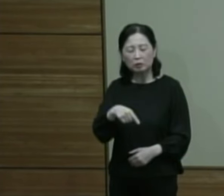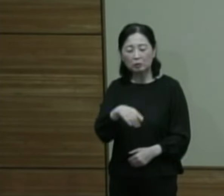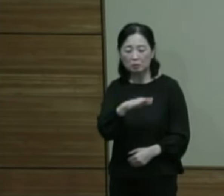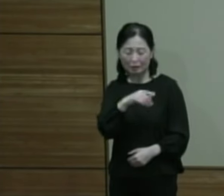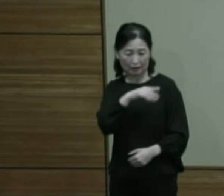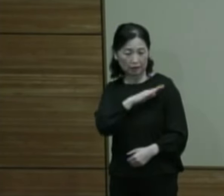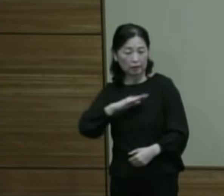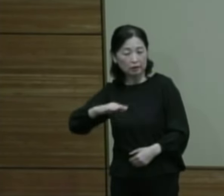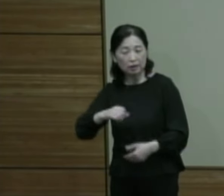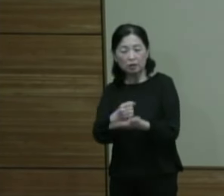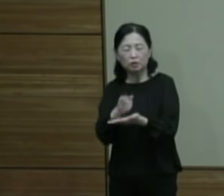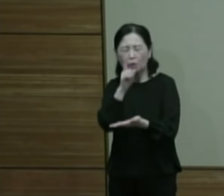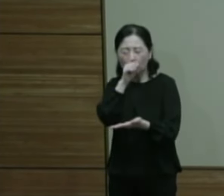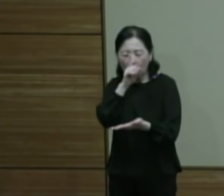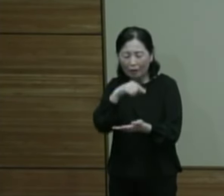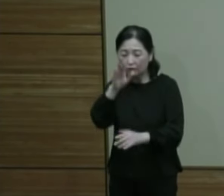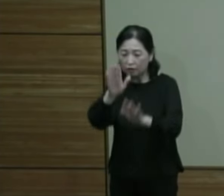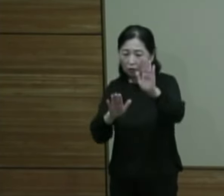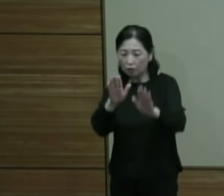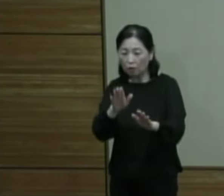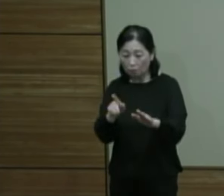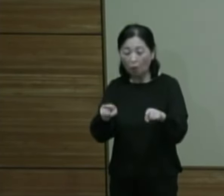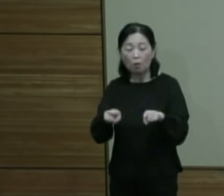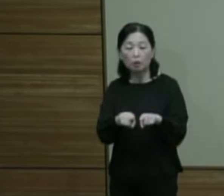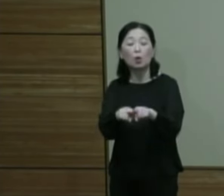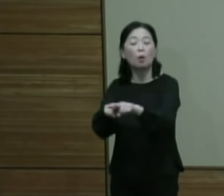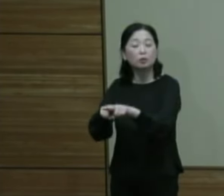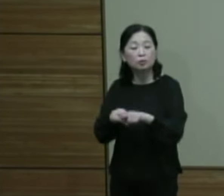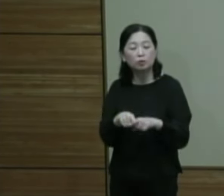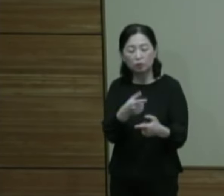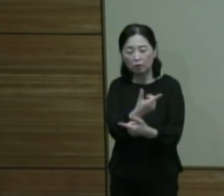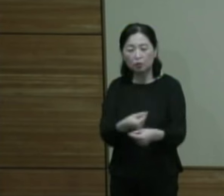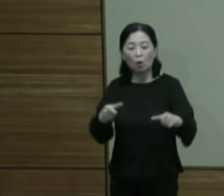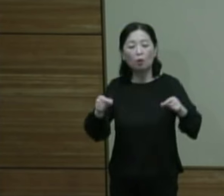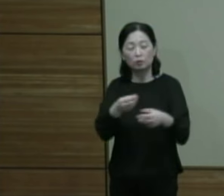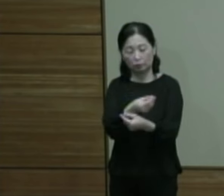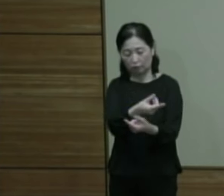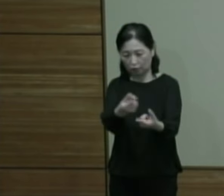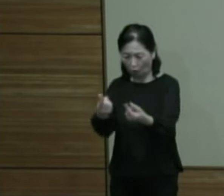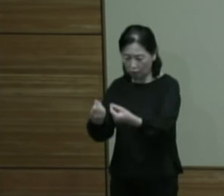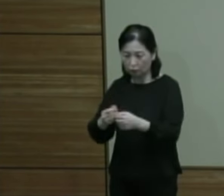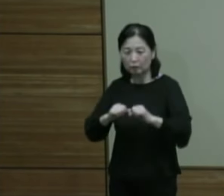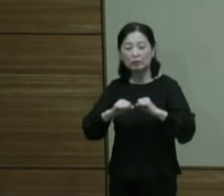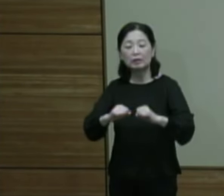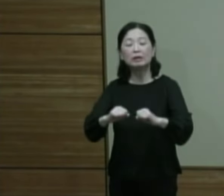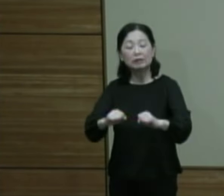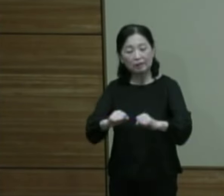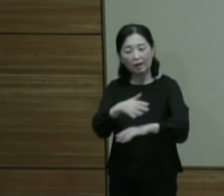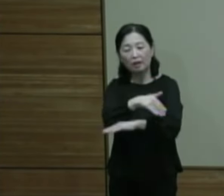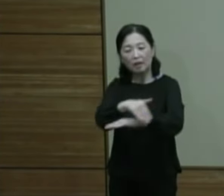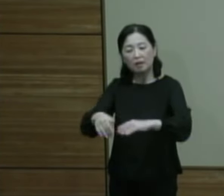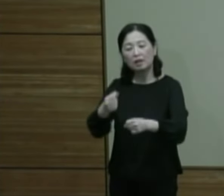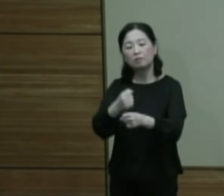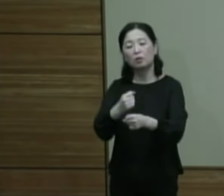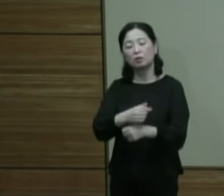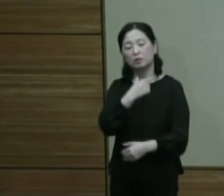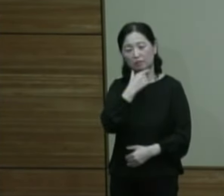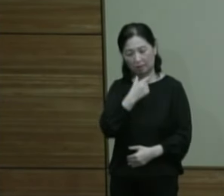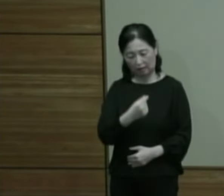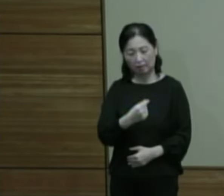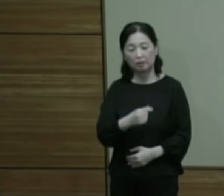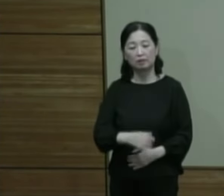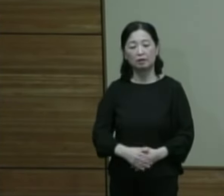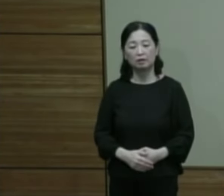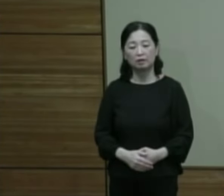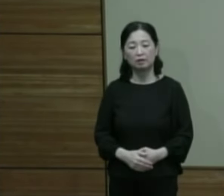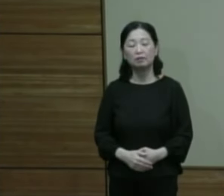要じゃないかと、そういうことで県民の皆さんにも、自分事として考えていただくような、計画にしていきたいというような議論もありましたので、